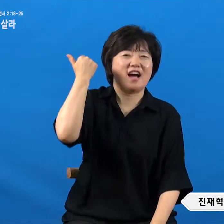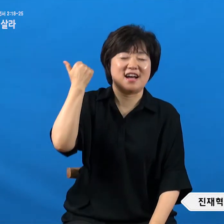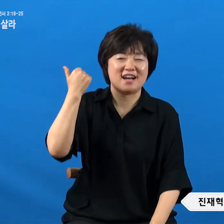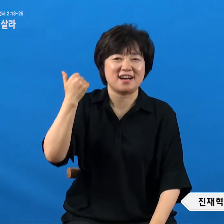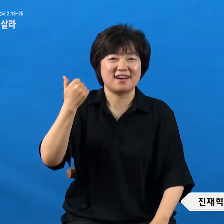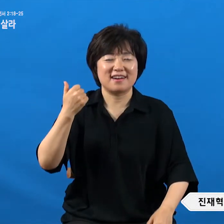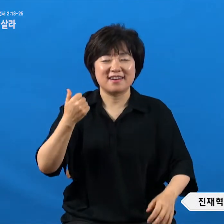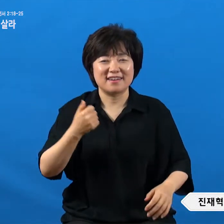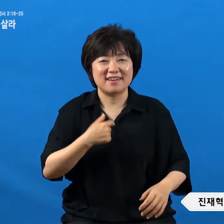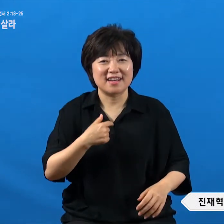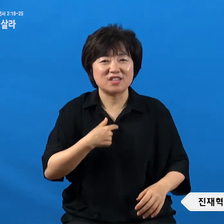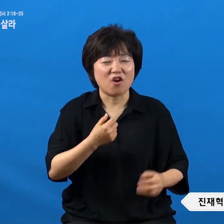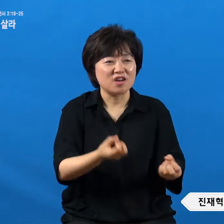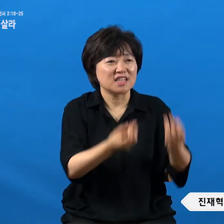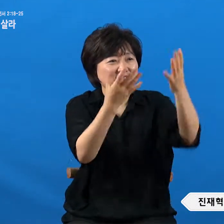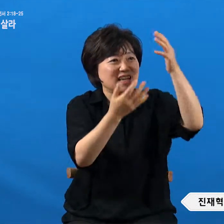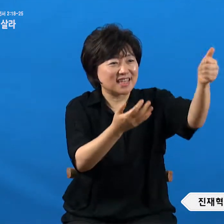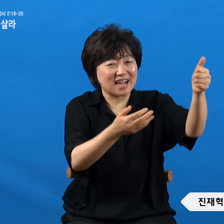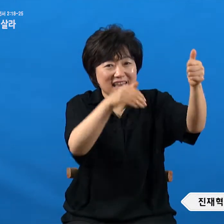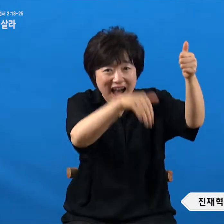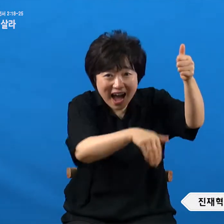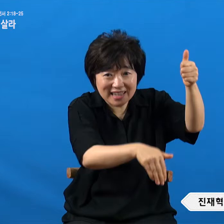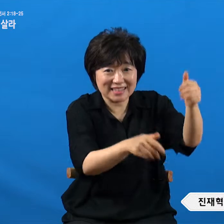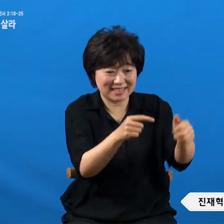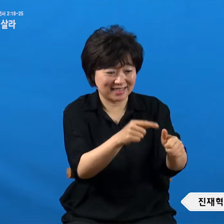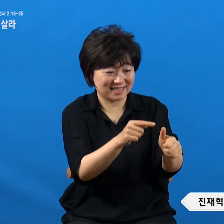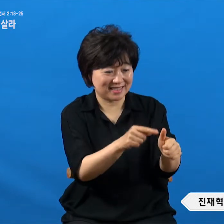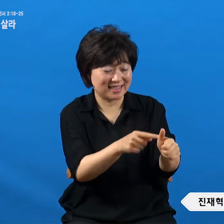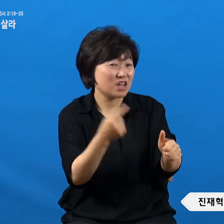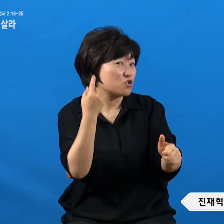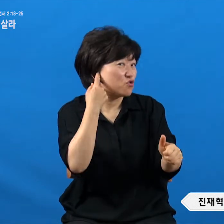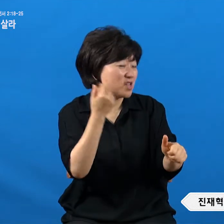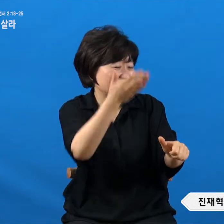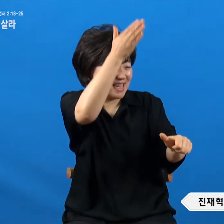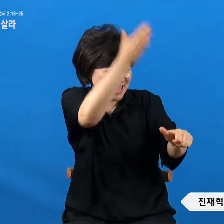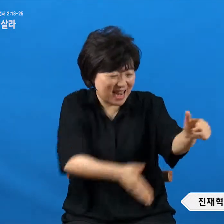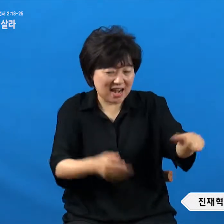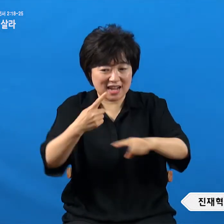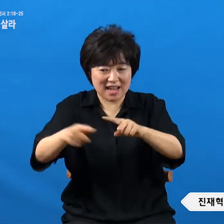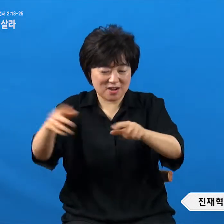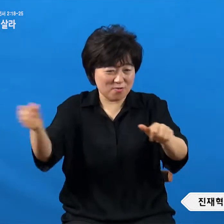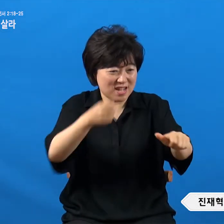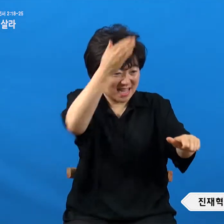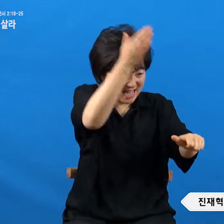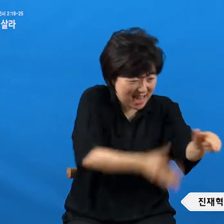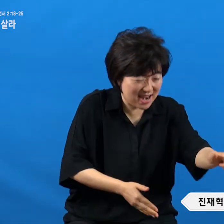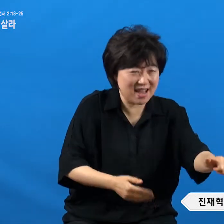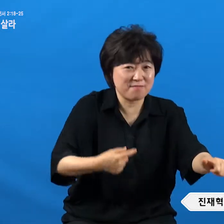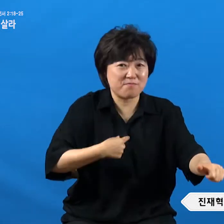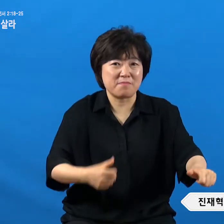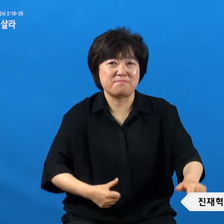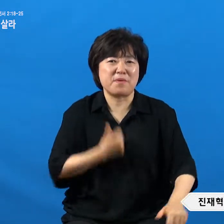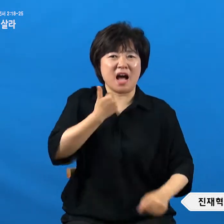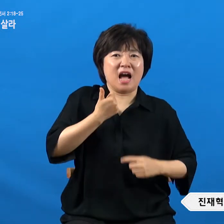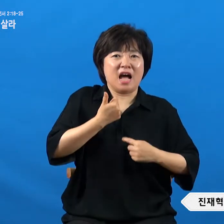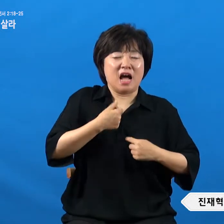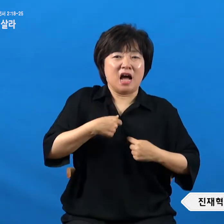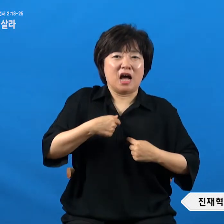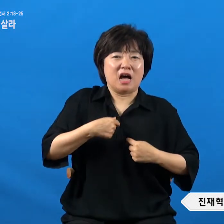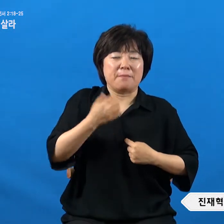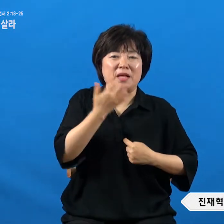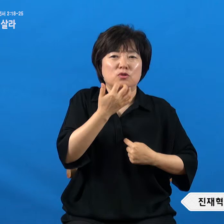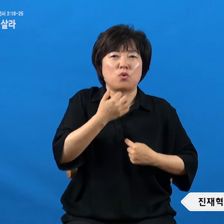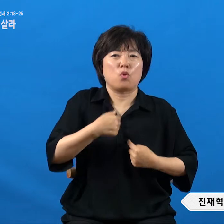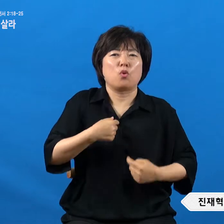그를 보호하고자 했던 사도 베드로, 그러나 주님은 모든 것들을 다 내려놓으시고